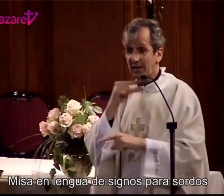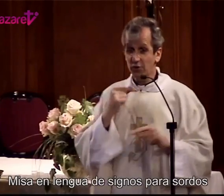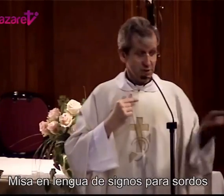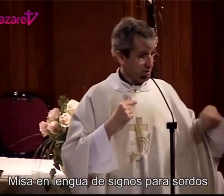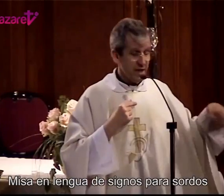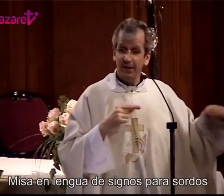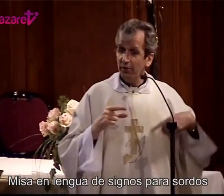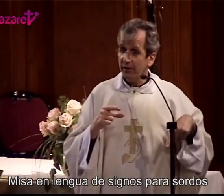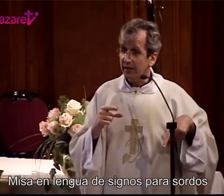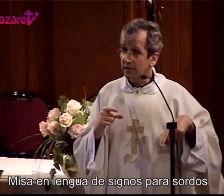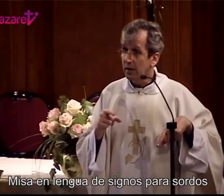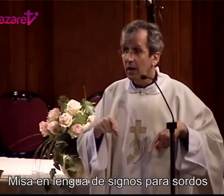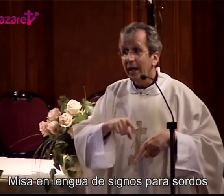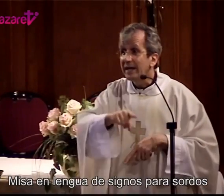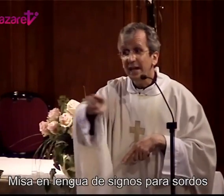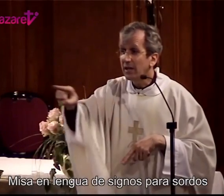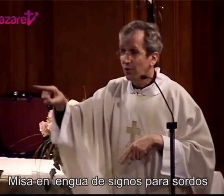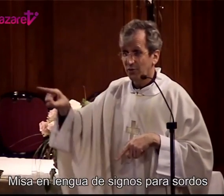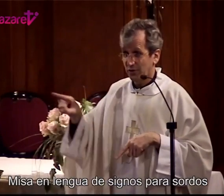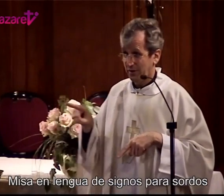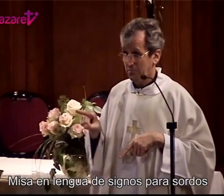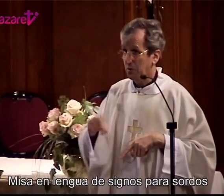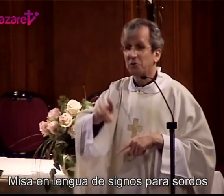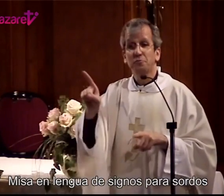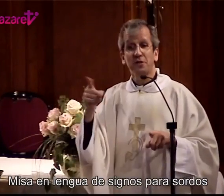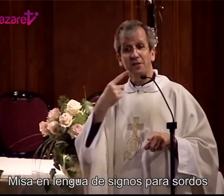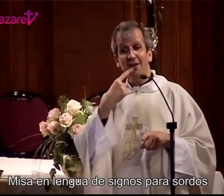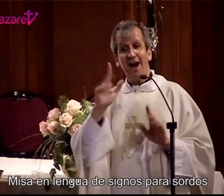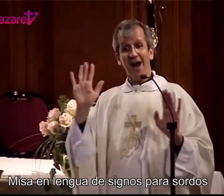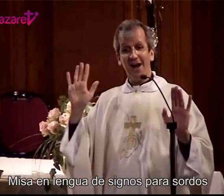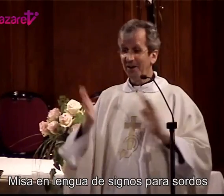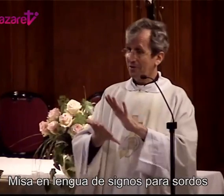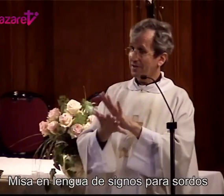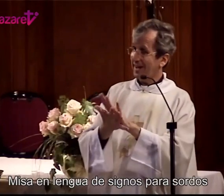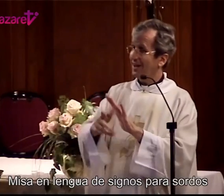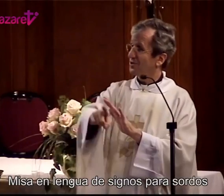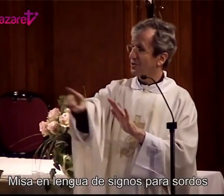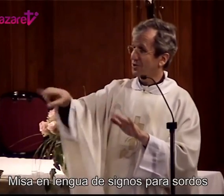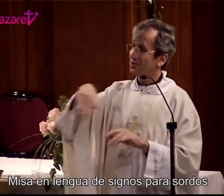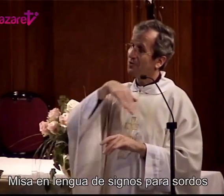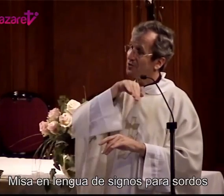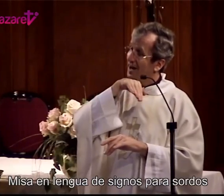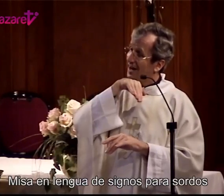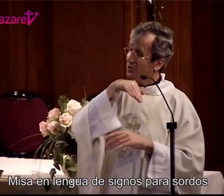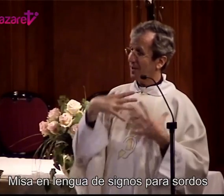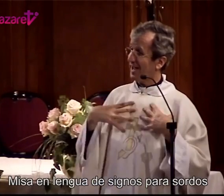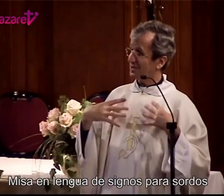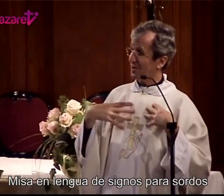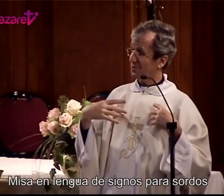los sacerdotes, es la de todos. Porque vosotros podríais decir, entonces tranquilos, nosotros somos las ovejas o las ovejas,